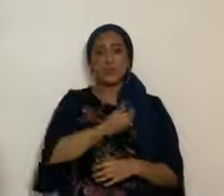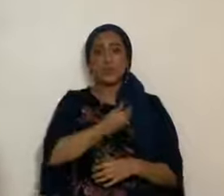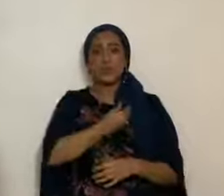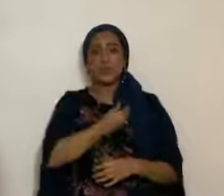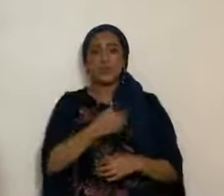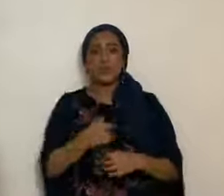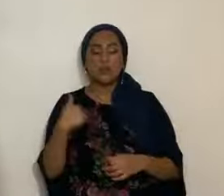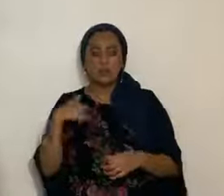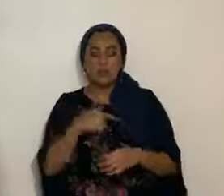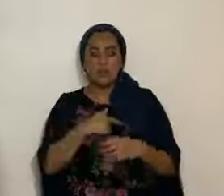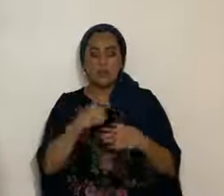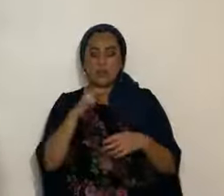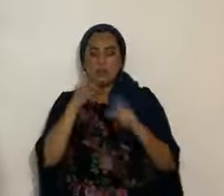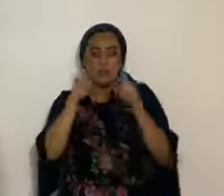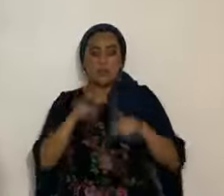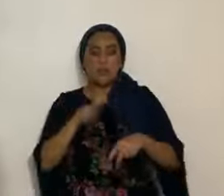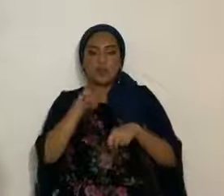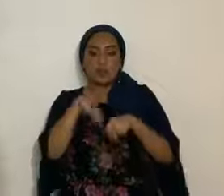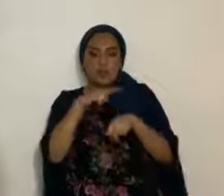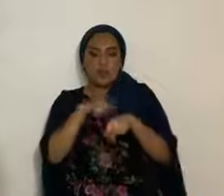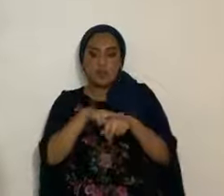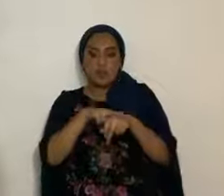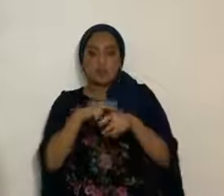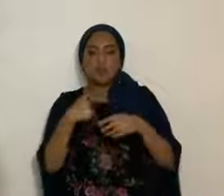seres mortales, contradictorios,